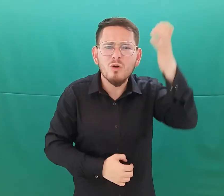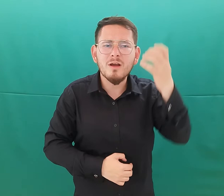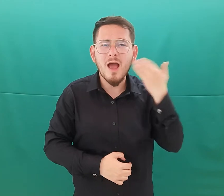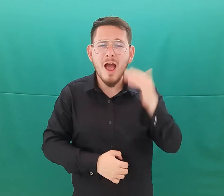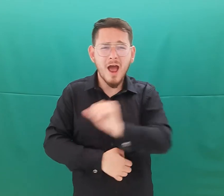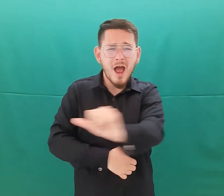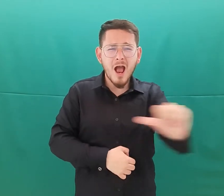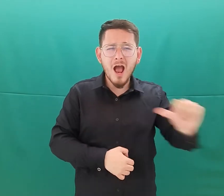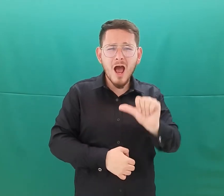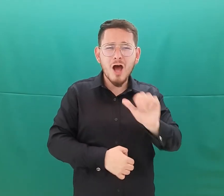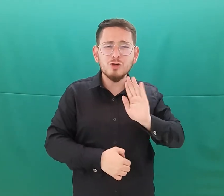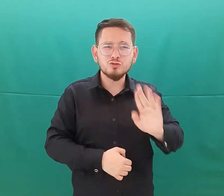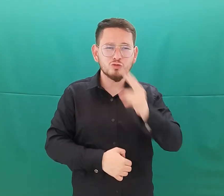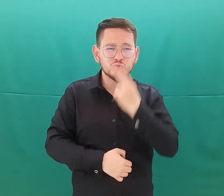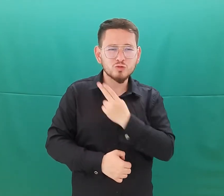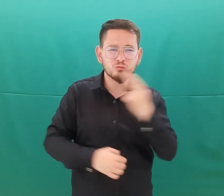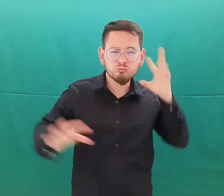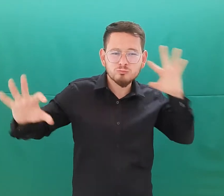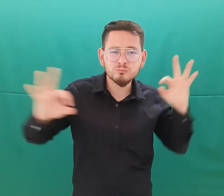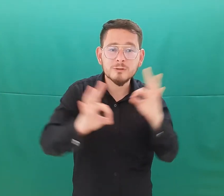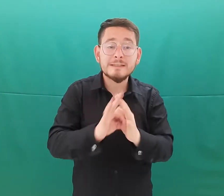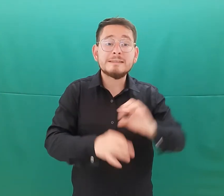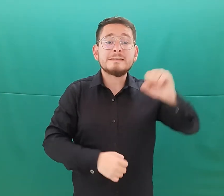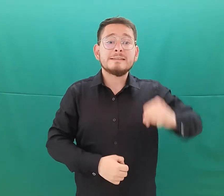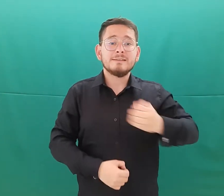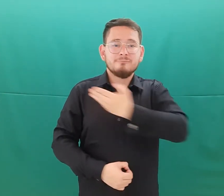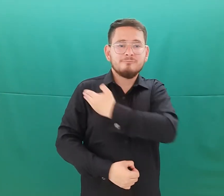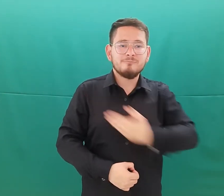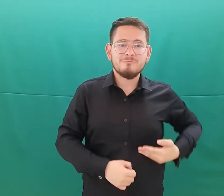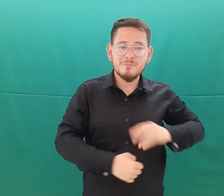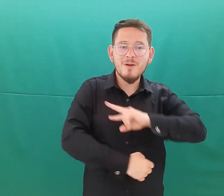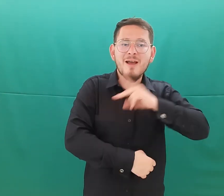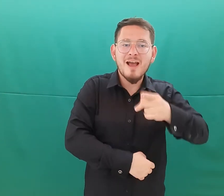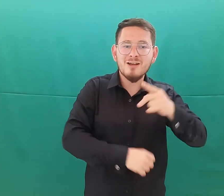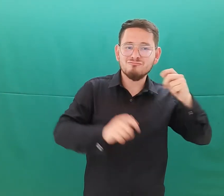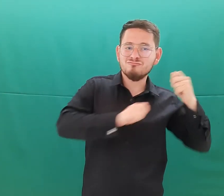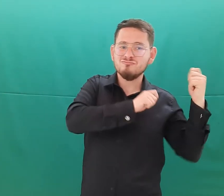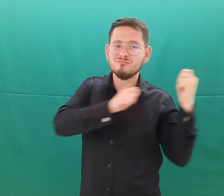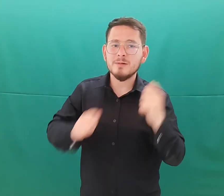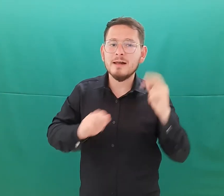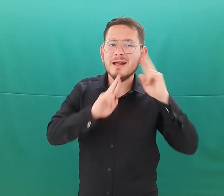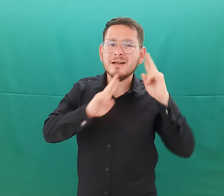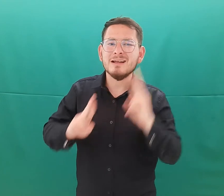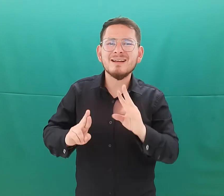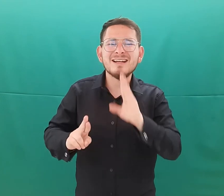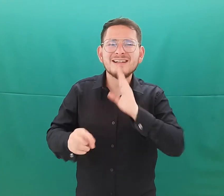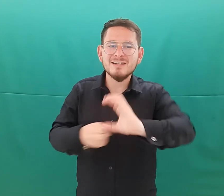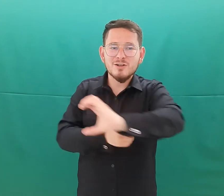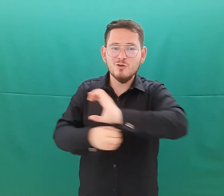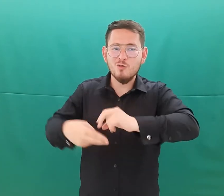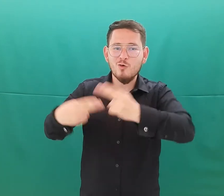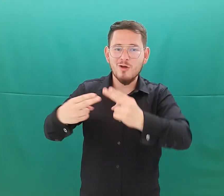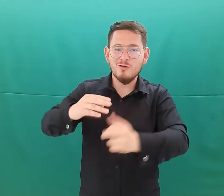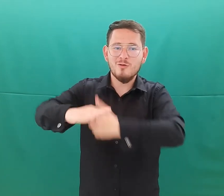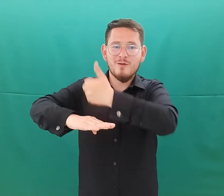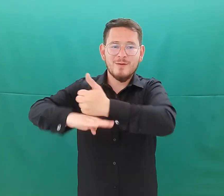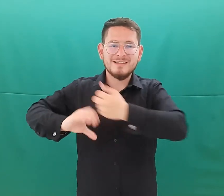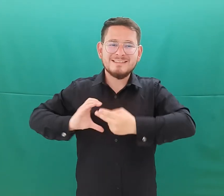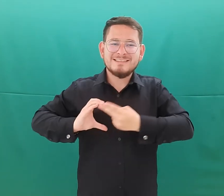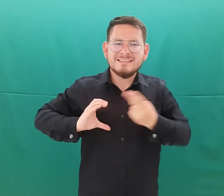entregó reconocimiento a la Alcaldía Mayor de Tunja, liderada por Alejandro Funeme, por abanderar la equidad de género en la ciudad. En